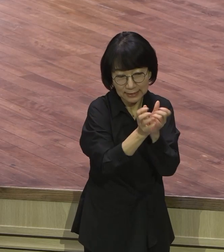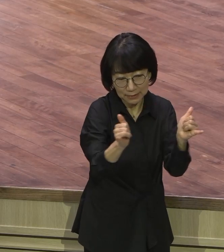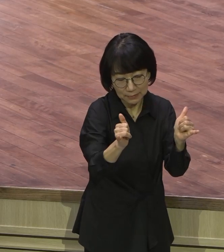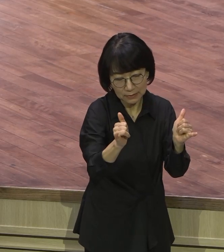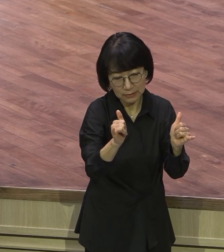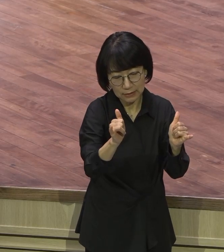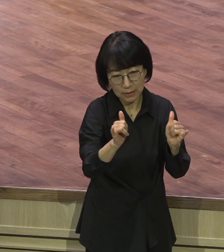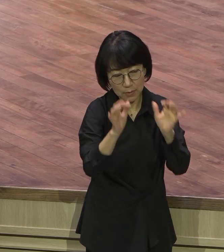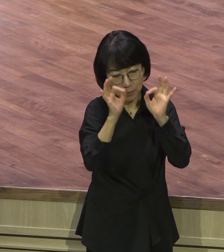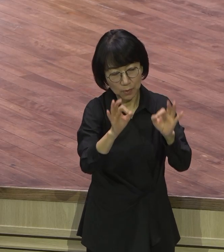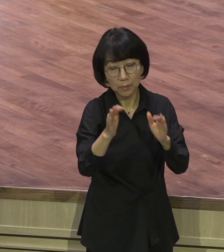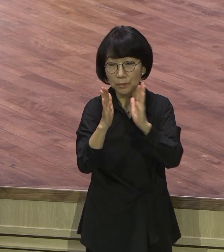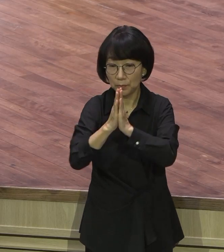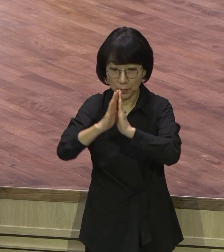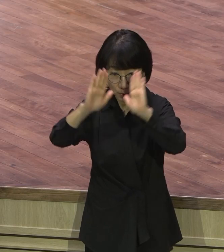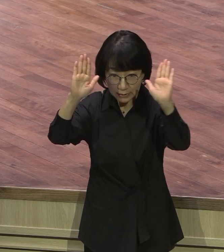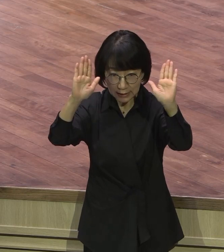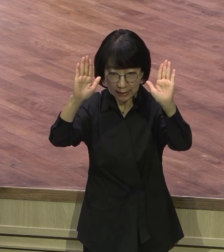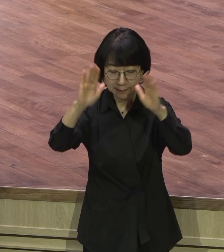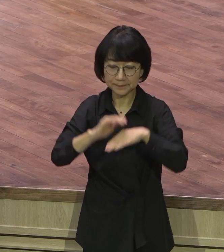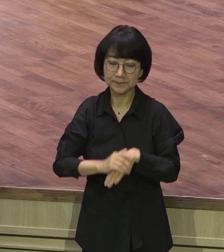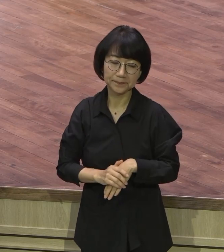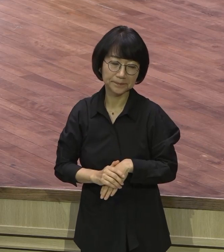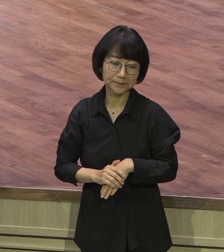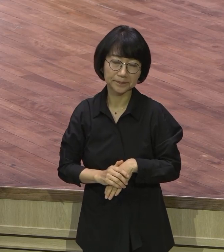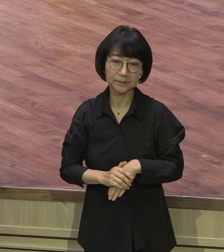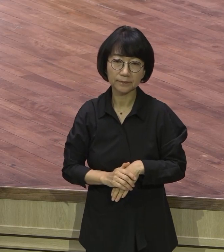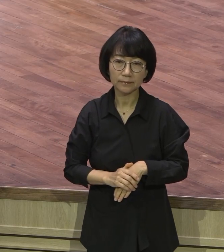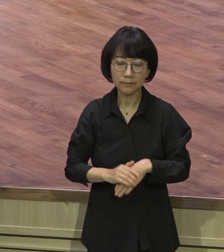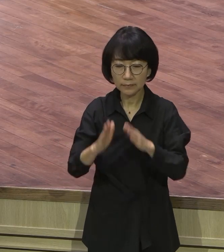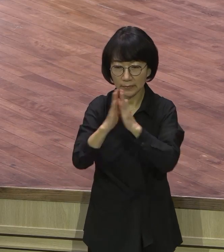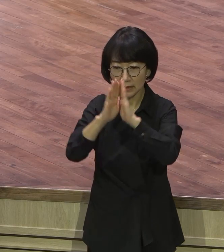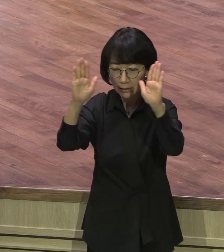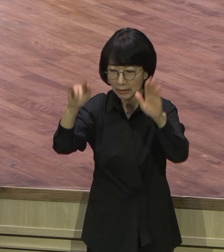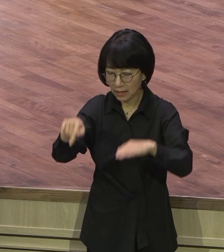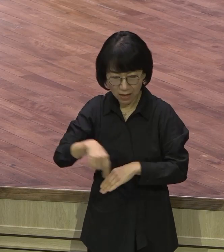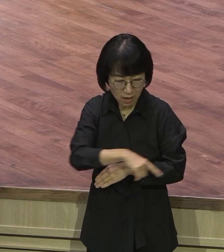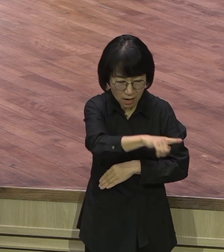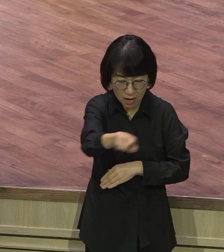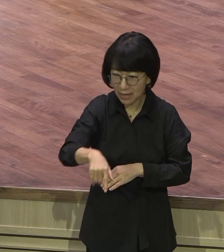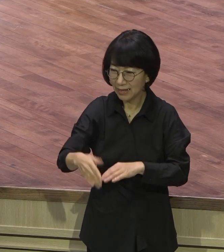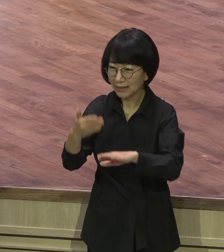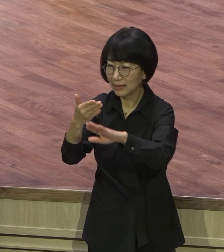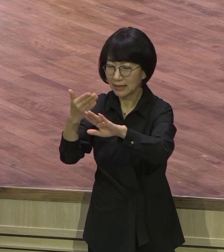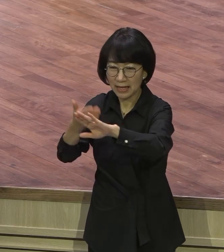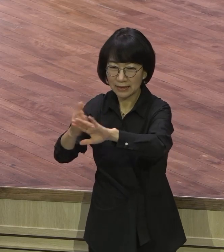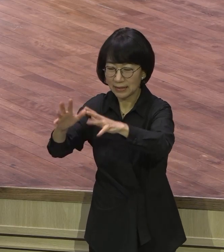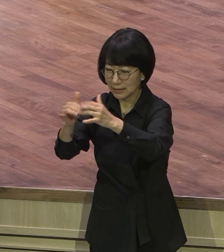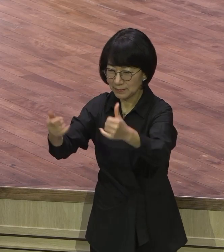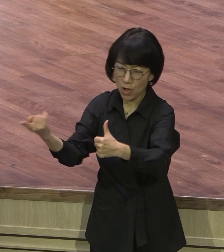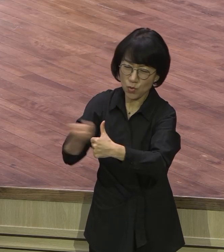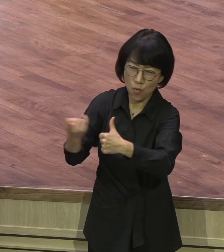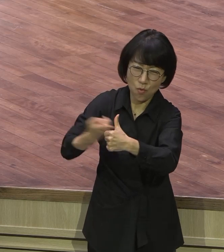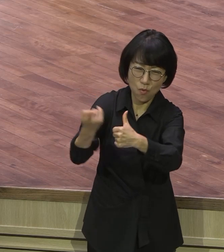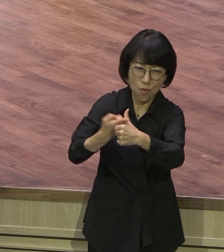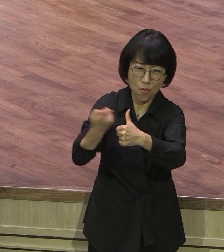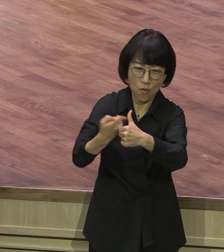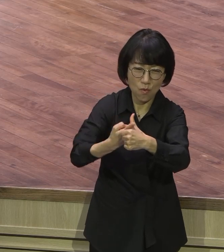모세는 이방인들, 원수들의 조롱거리가 되고 있는 우상 숭배자들을